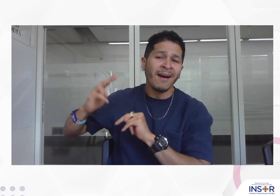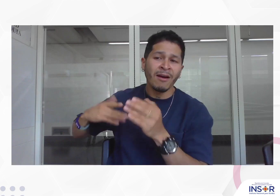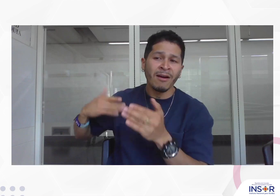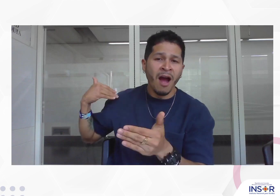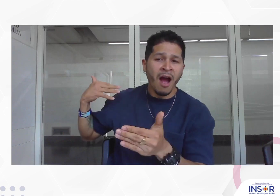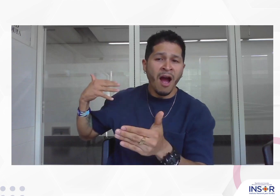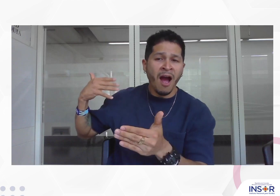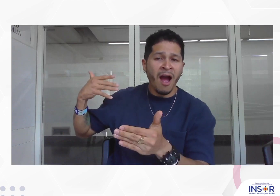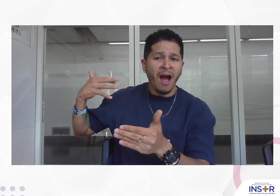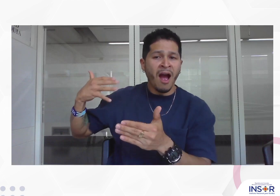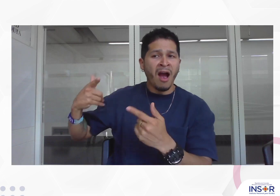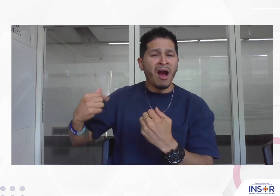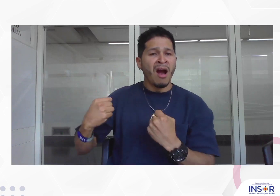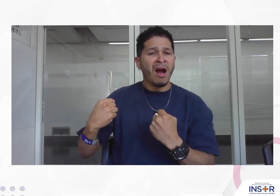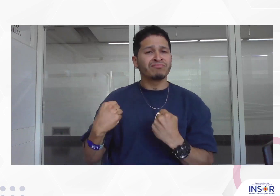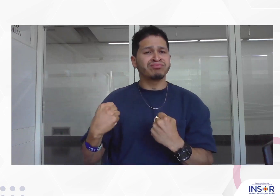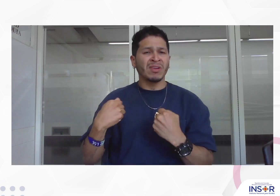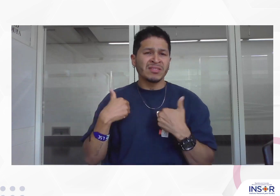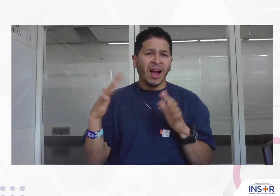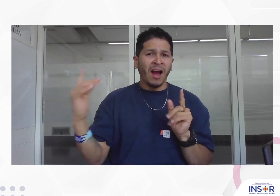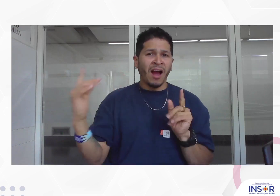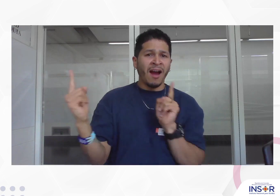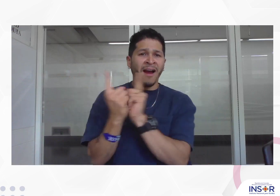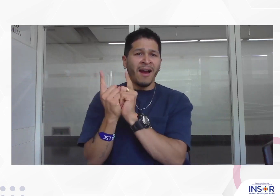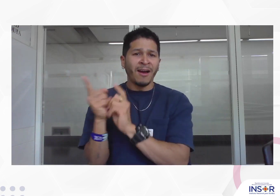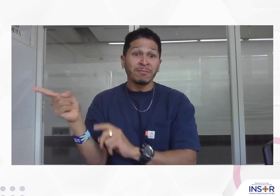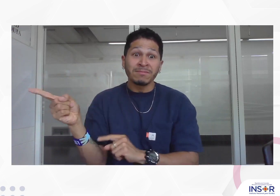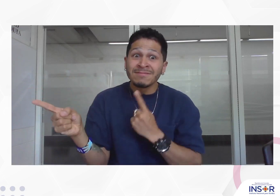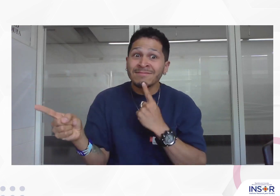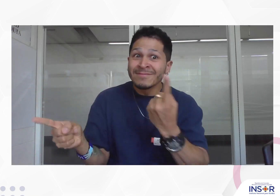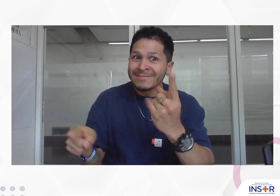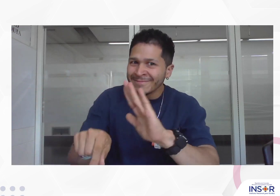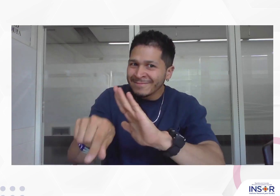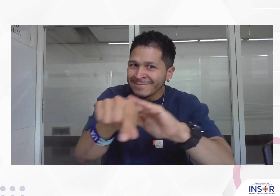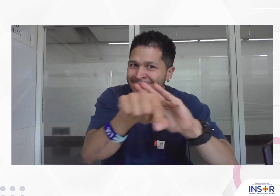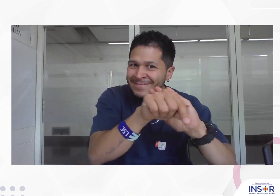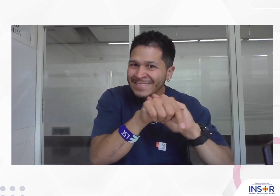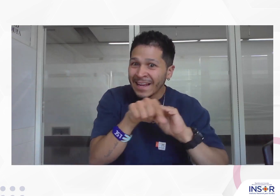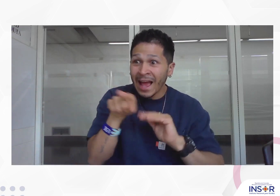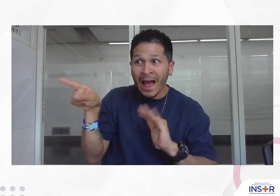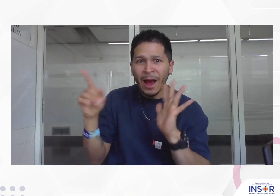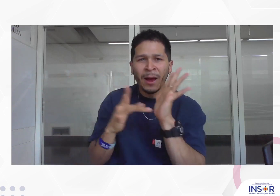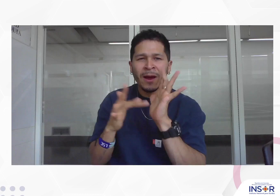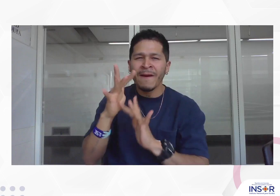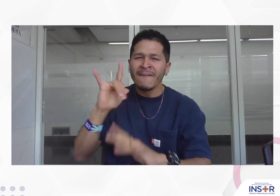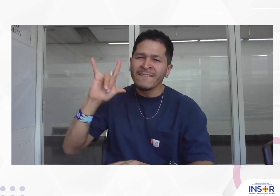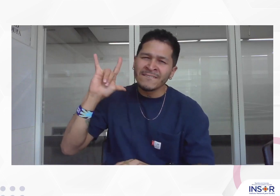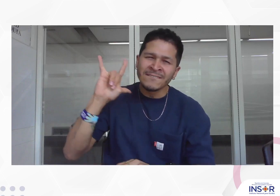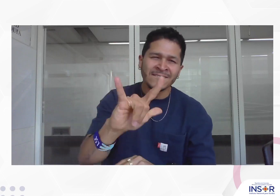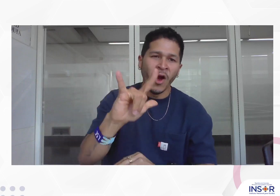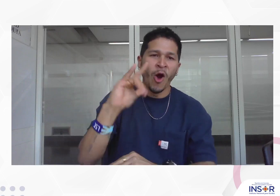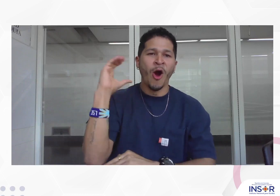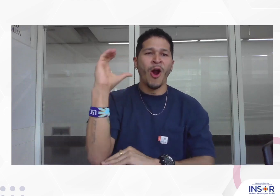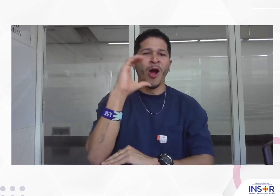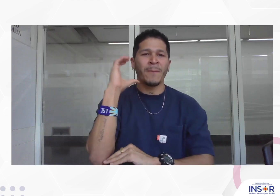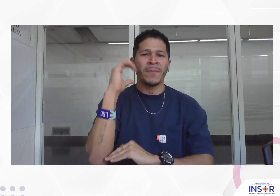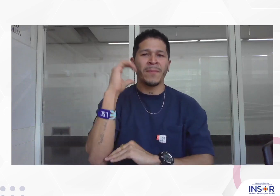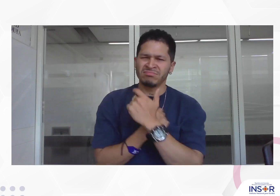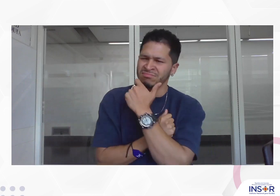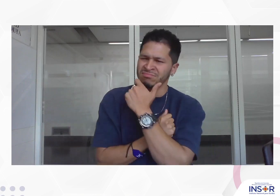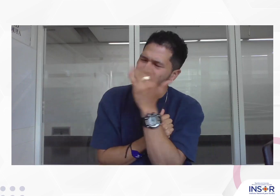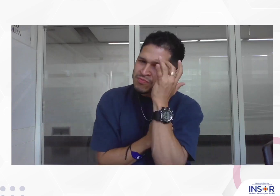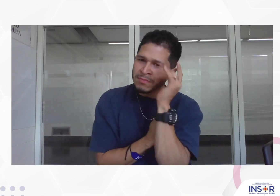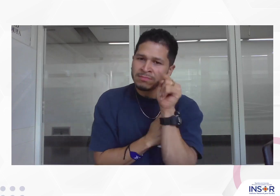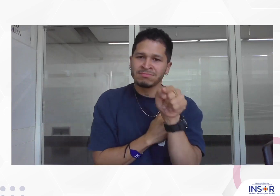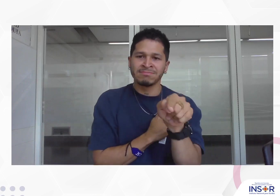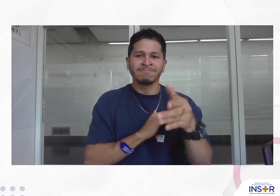hay un reconocimiento del concepto de sordismo que a un autor como Padilat pues es muy, muy reconocido. Les